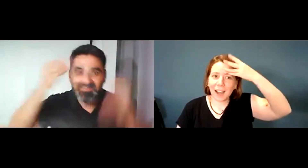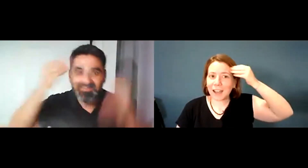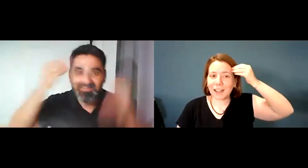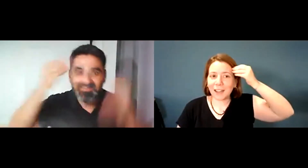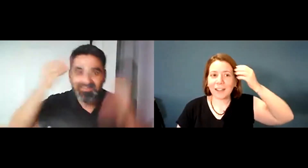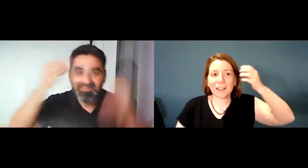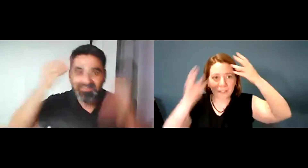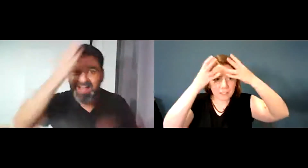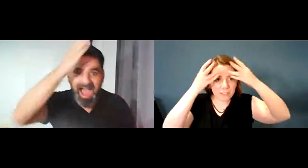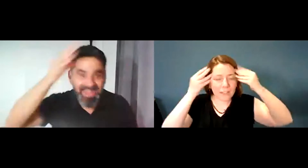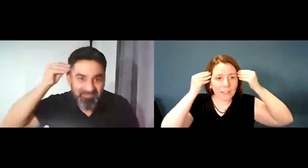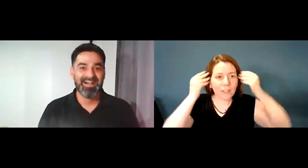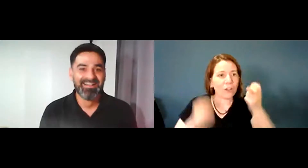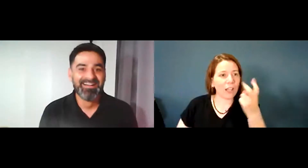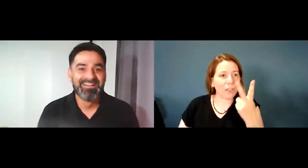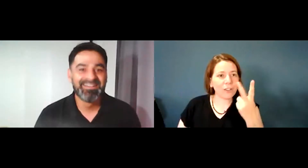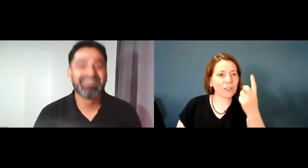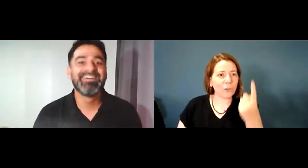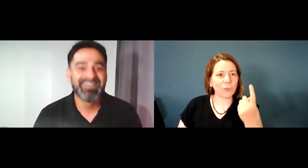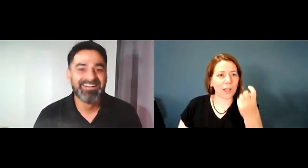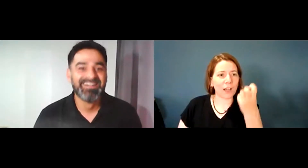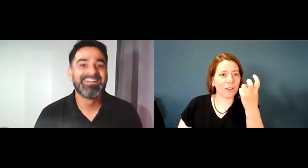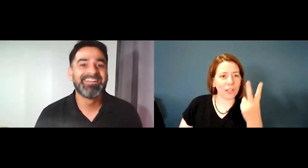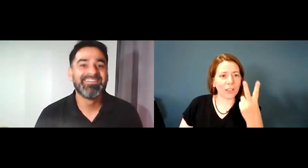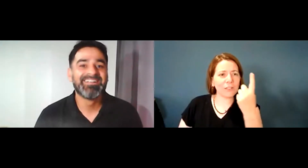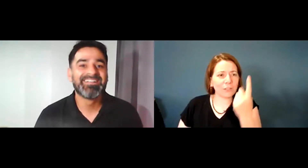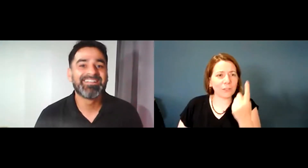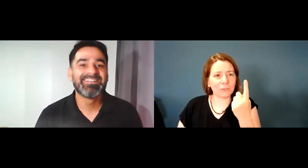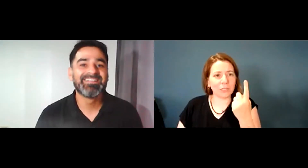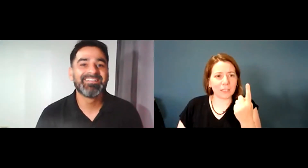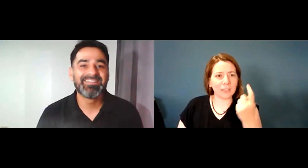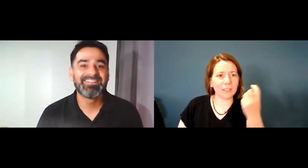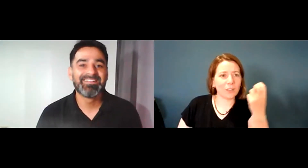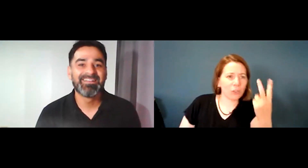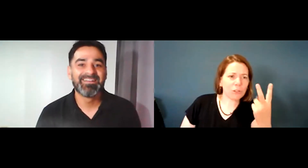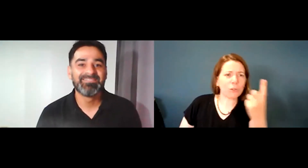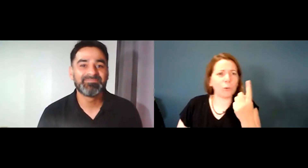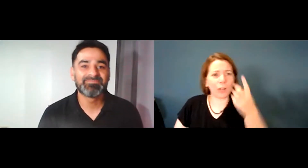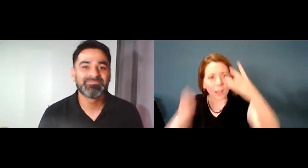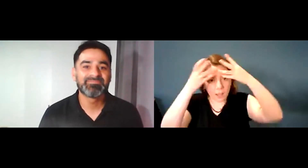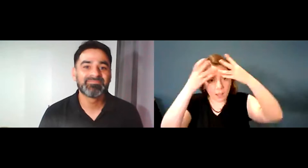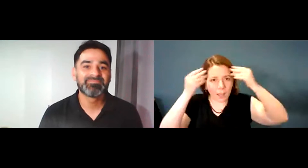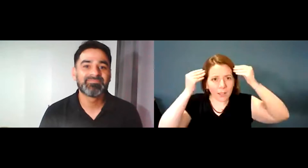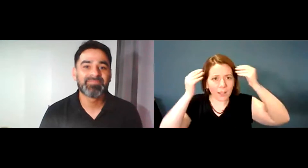Ana. ¿Con las dos o con una? ¿Con las dos o con una? ¿Dos o una? ¿Ana o